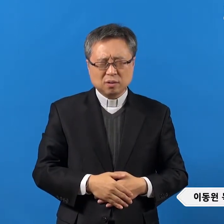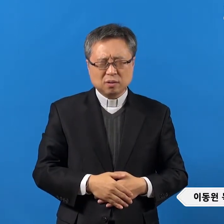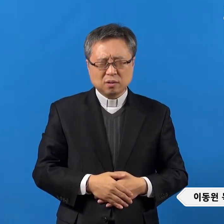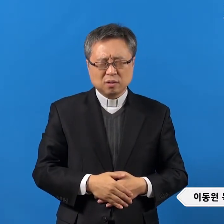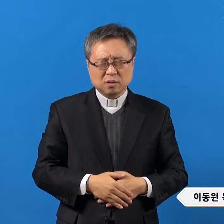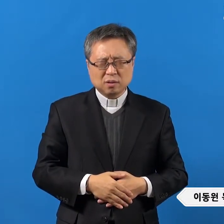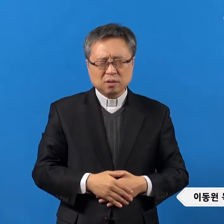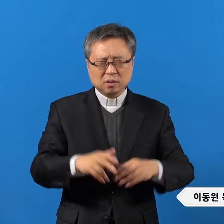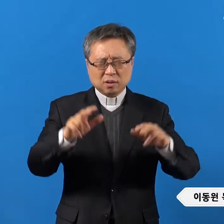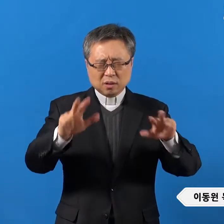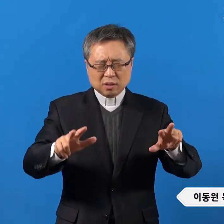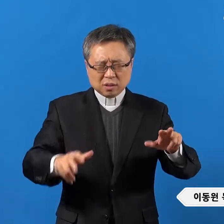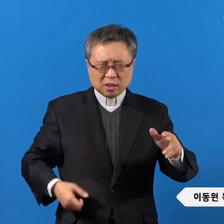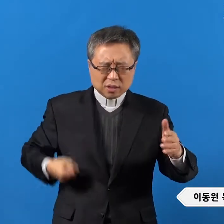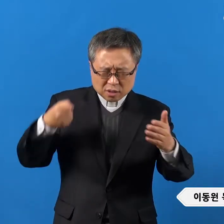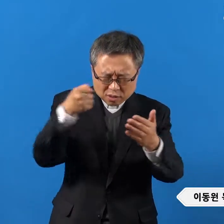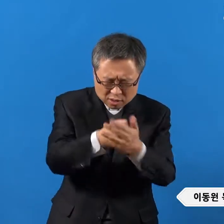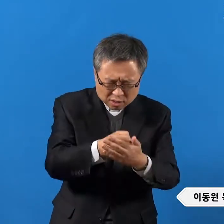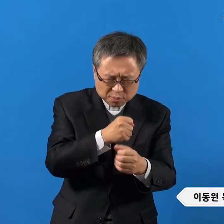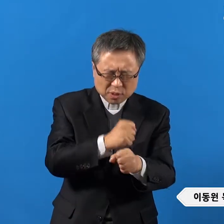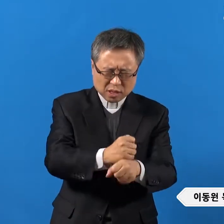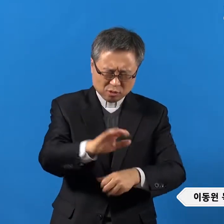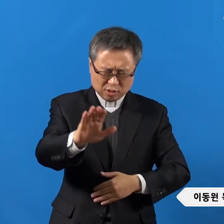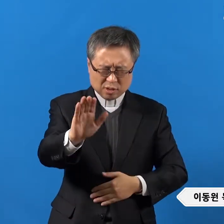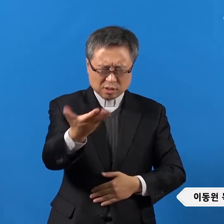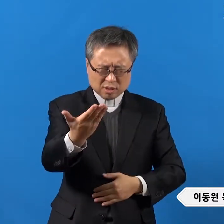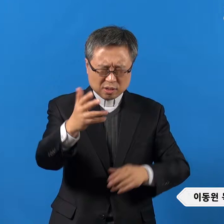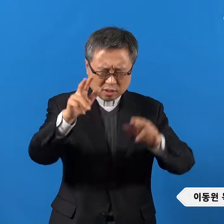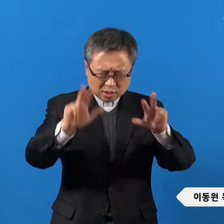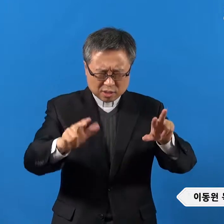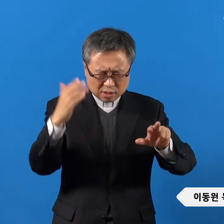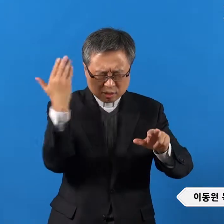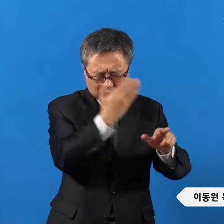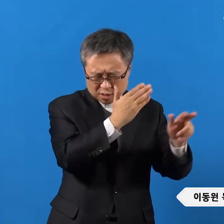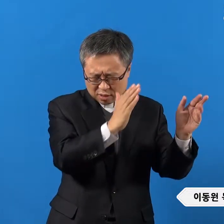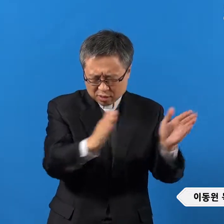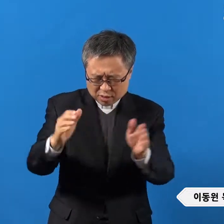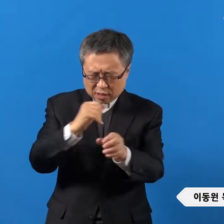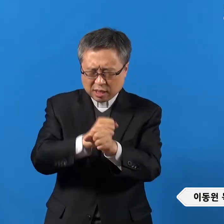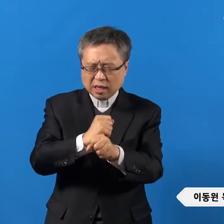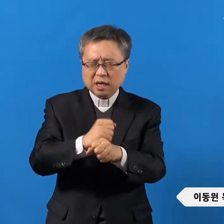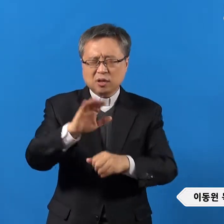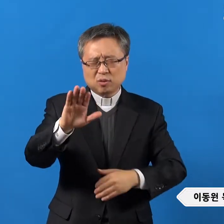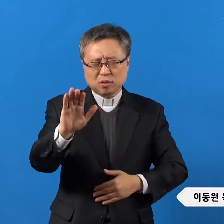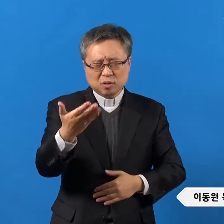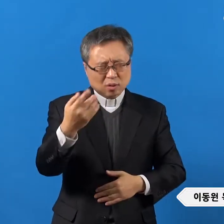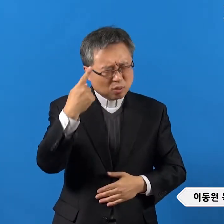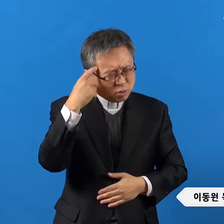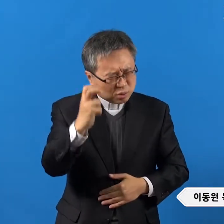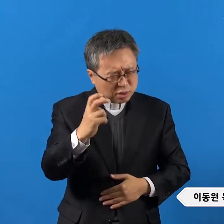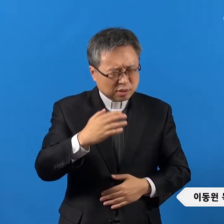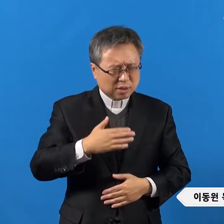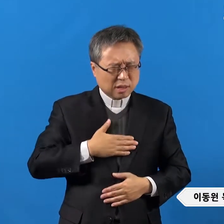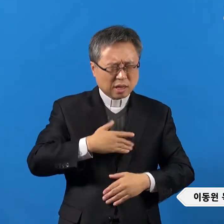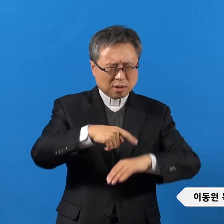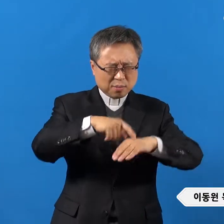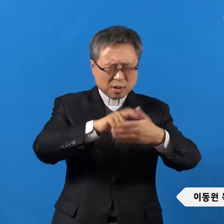이제 결심해야지. 이제 정리해야지. 혹시 내 마음속에 계속되고 있는 죄가